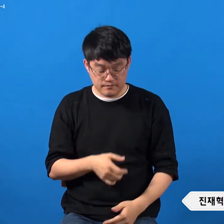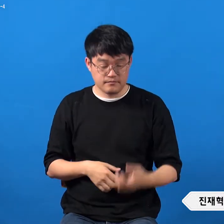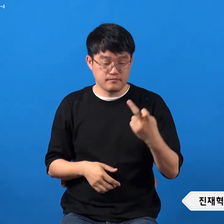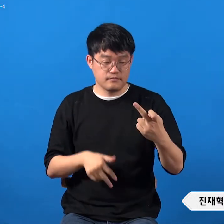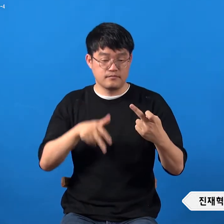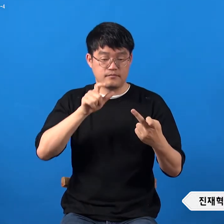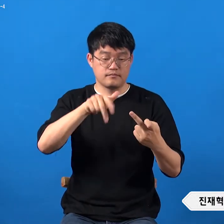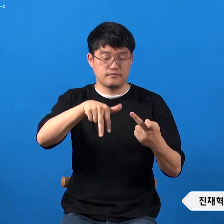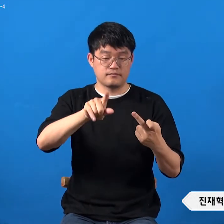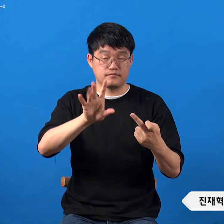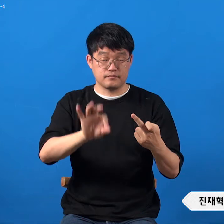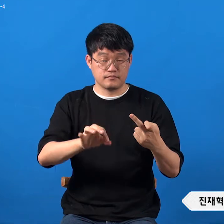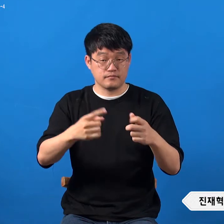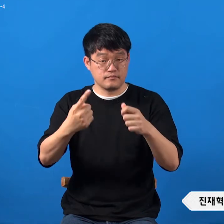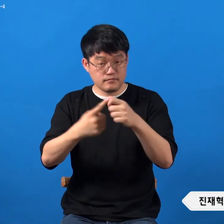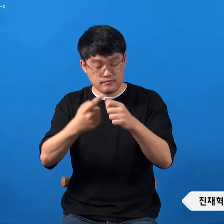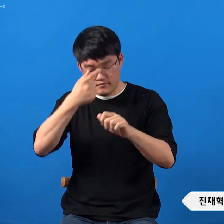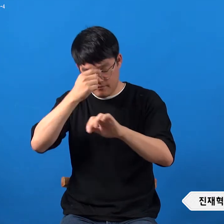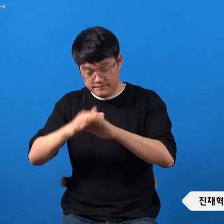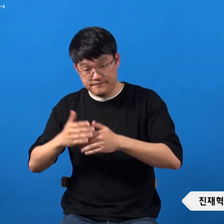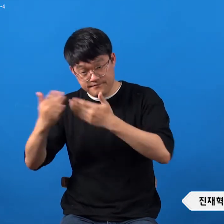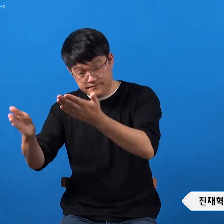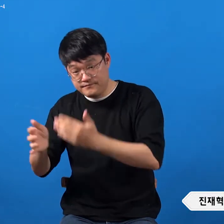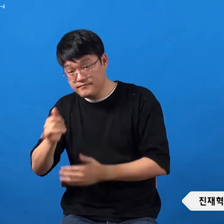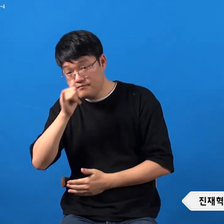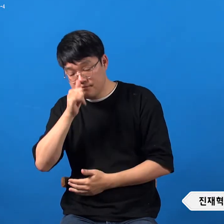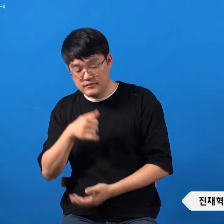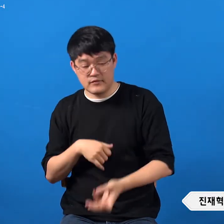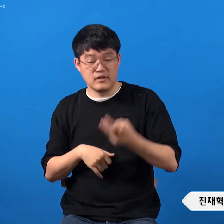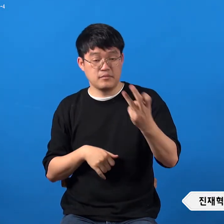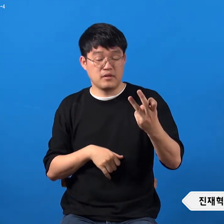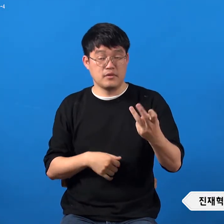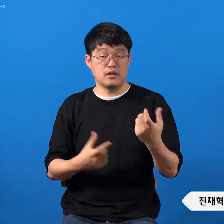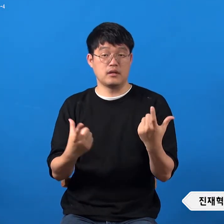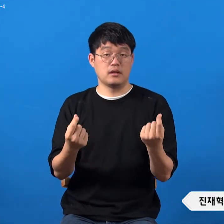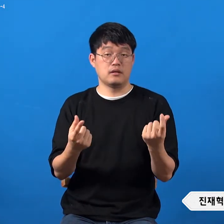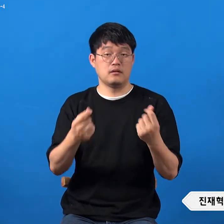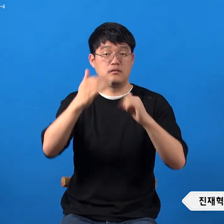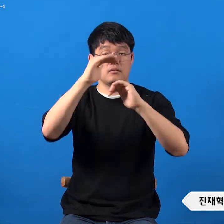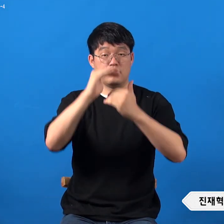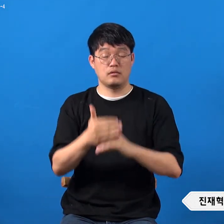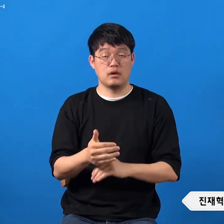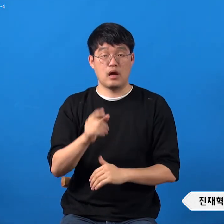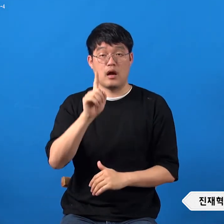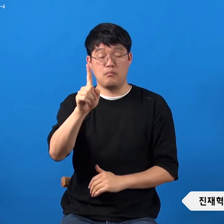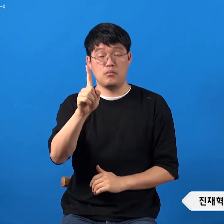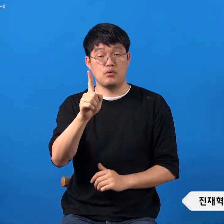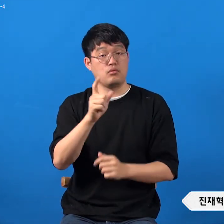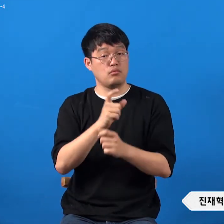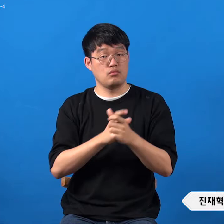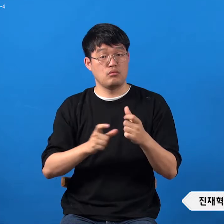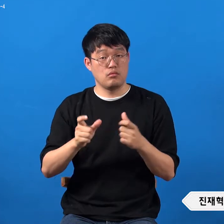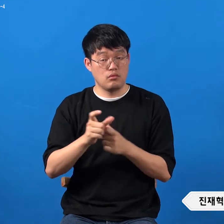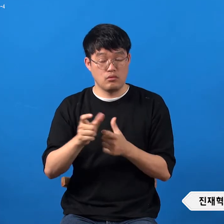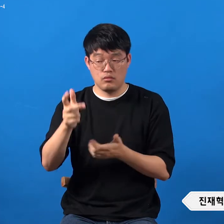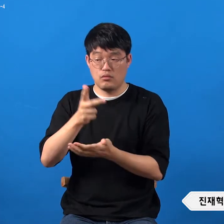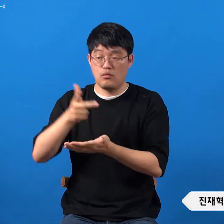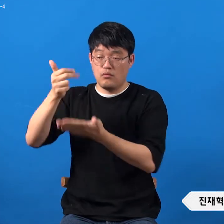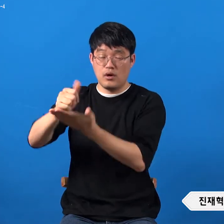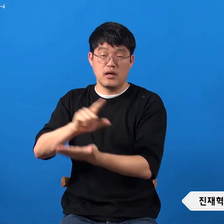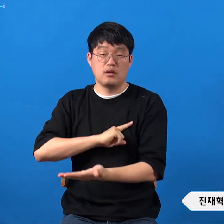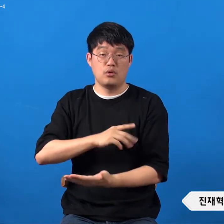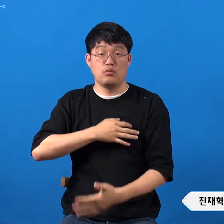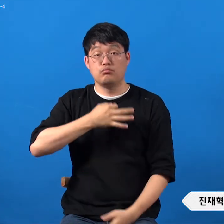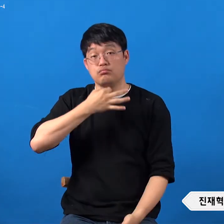등장합니다. 12장에 첫 번째 예배가 드려졌다면 13장에 같은 곳에서 또 한